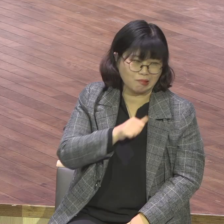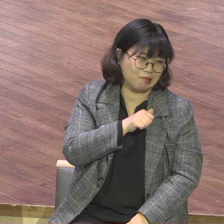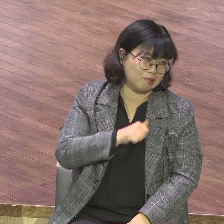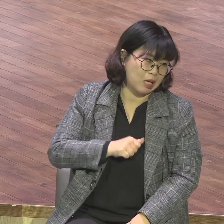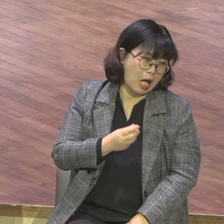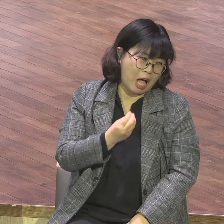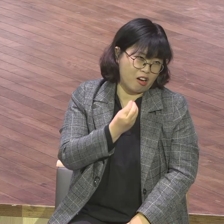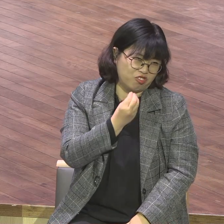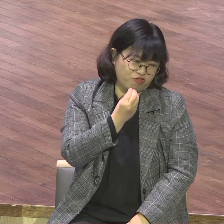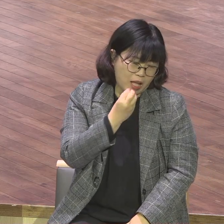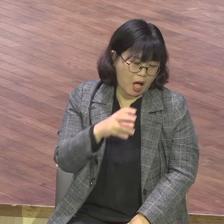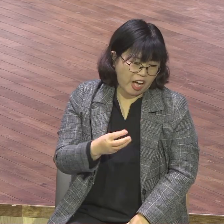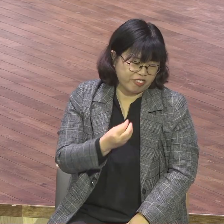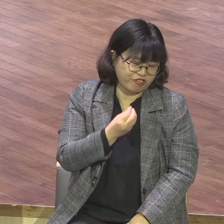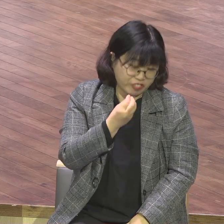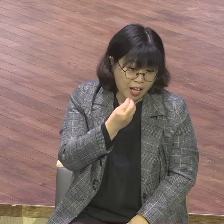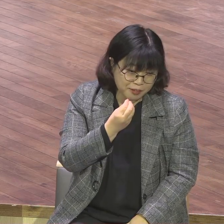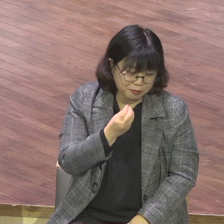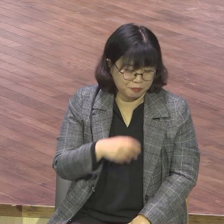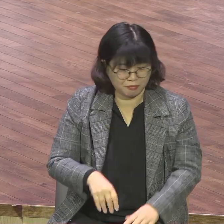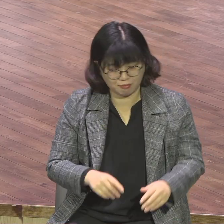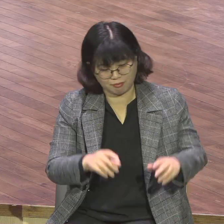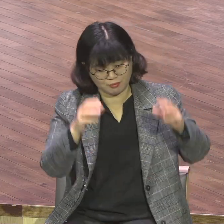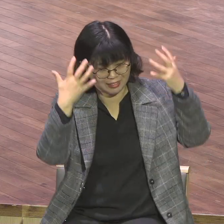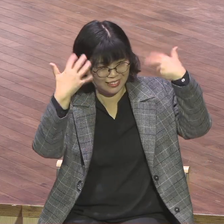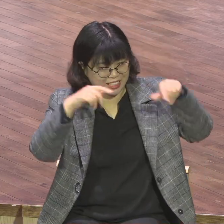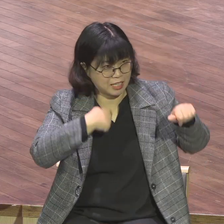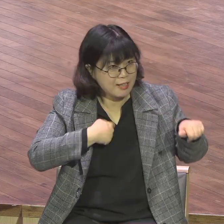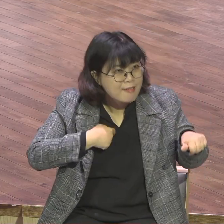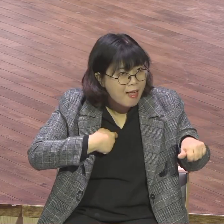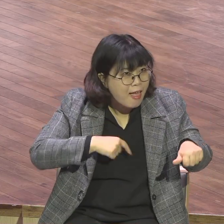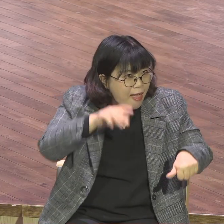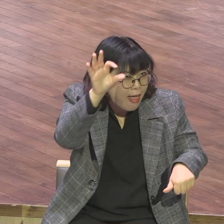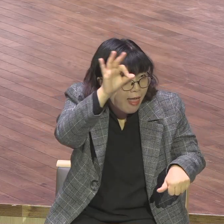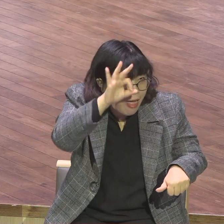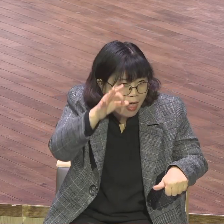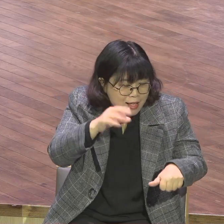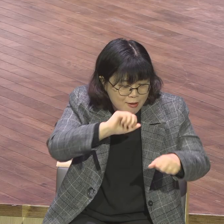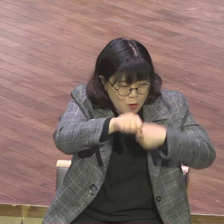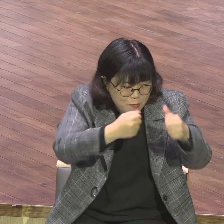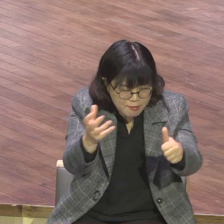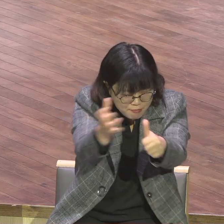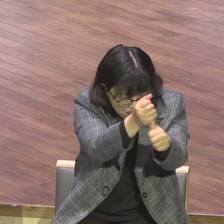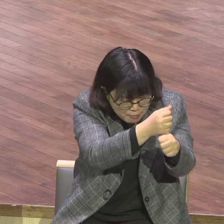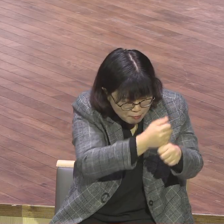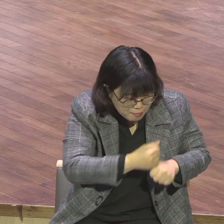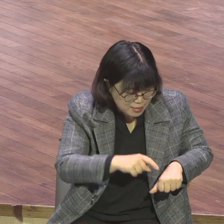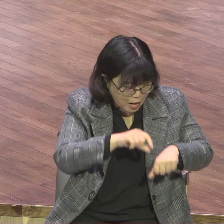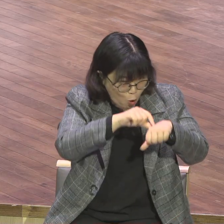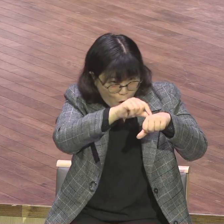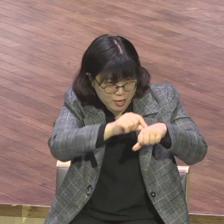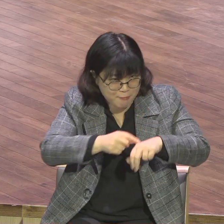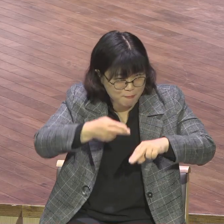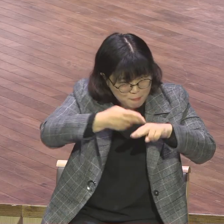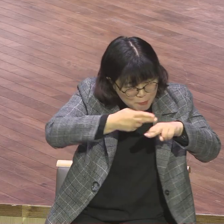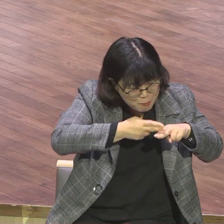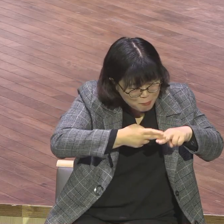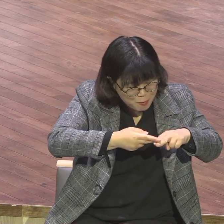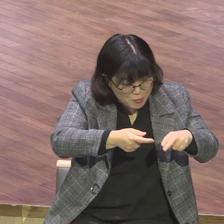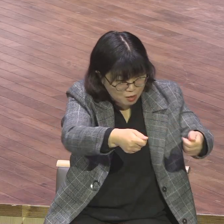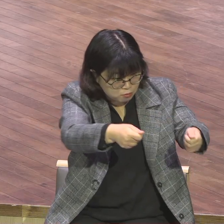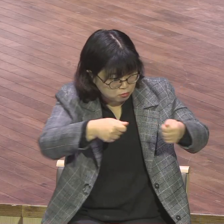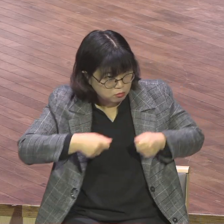사자도 최선을 다해서 맛있는 살코기를 소에게 주었습니다. 소도 정말